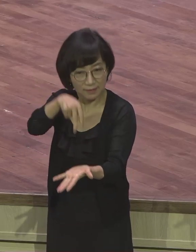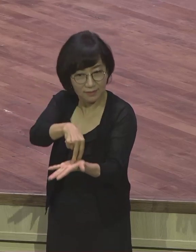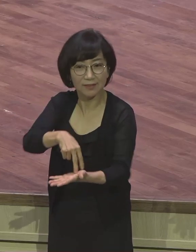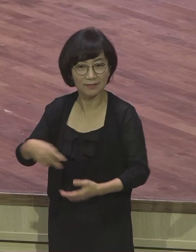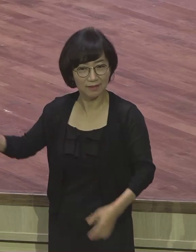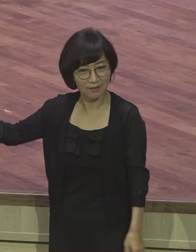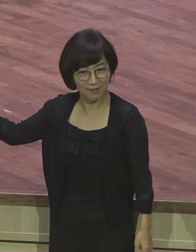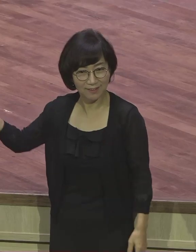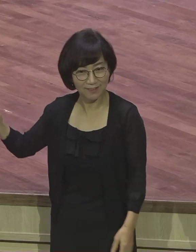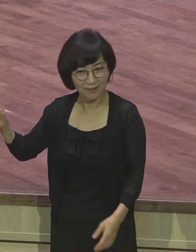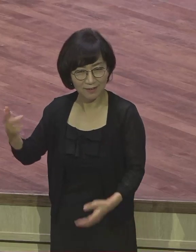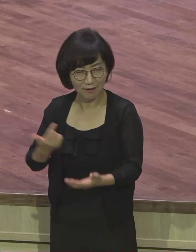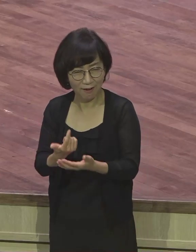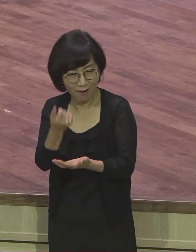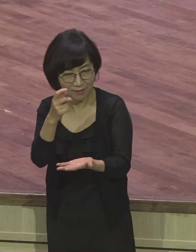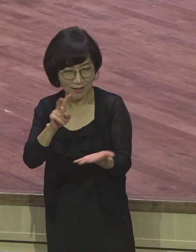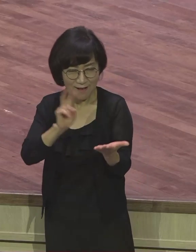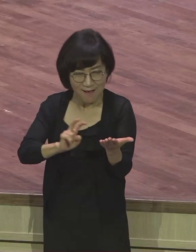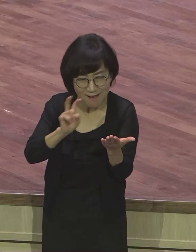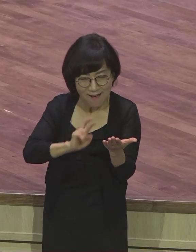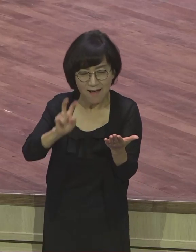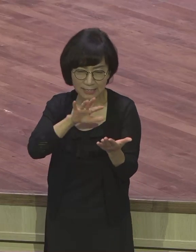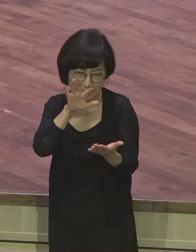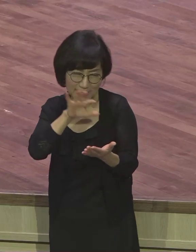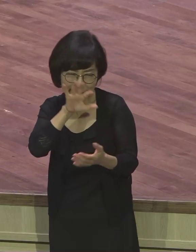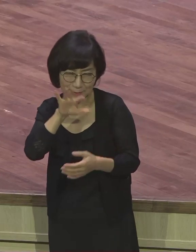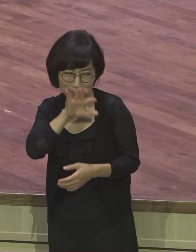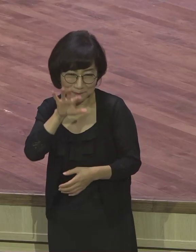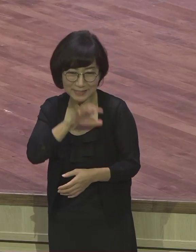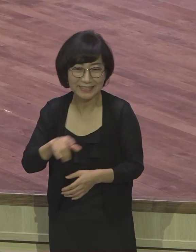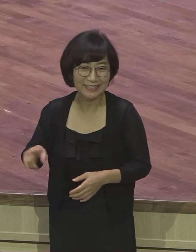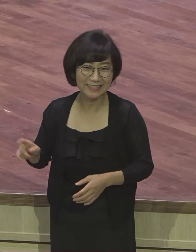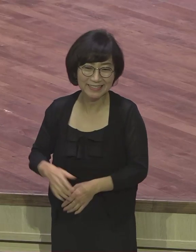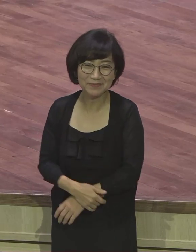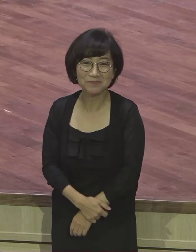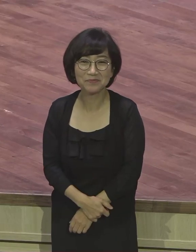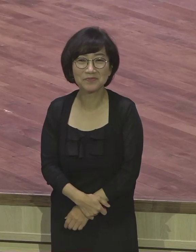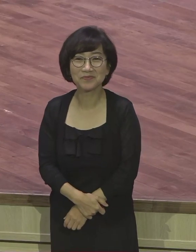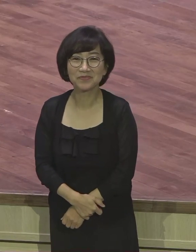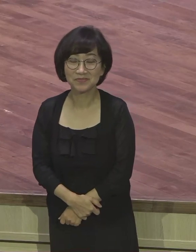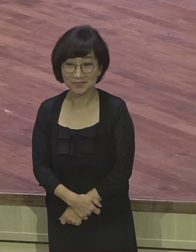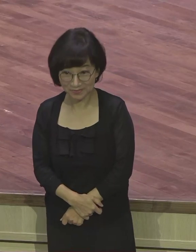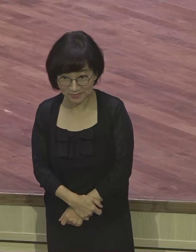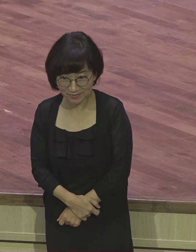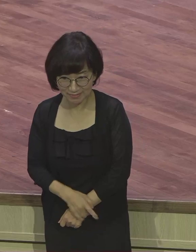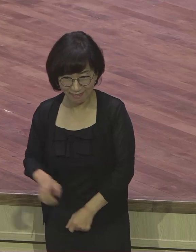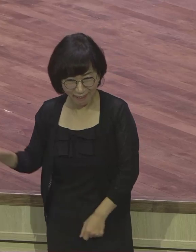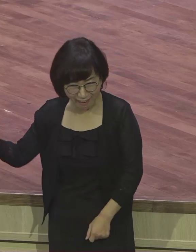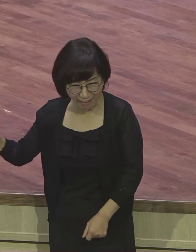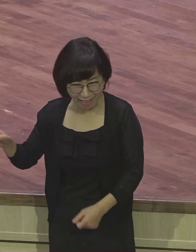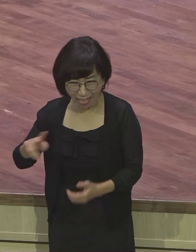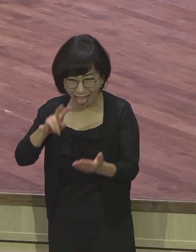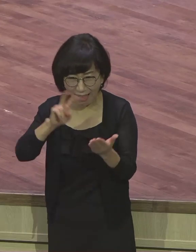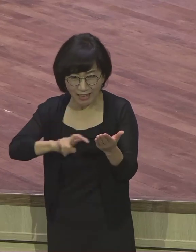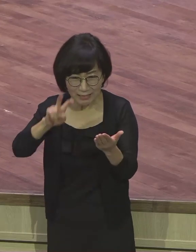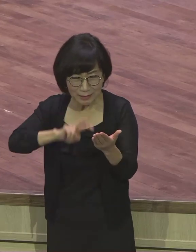일찍 왔어서 연습하고 연습해서 새로운 공을 보내면서 저분들이 무슨 음대를 했습니까? 무슨 공나물 대가리